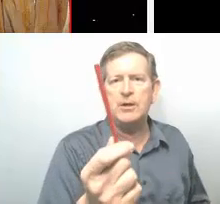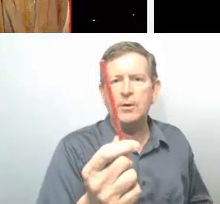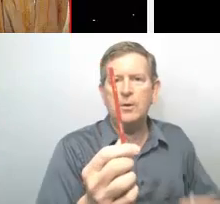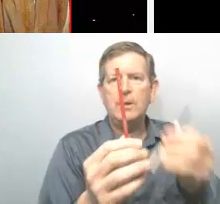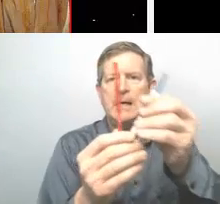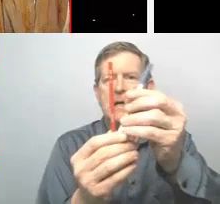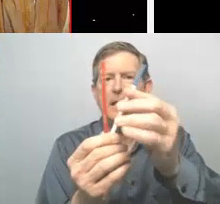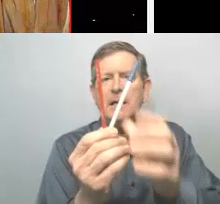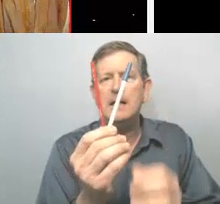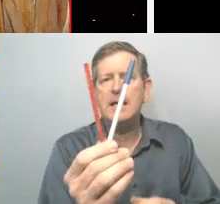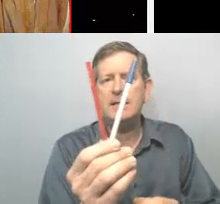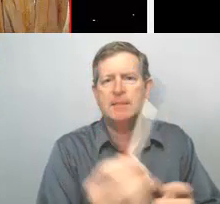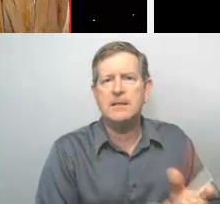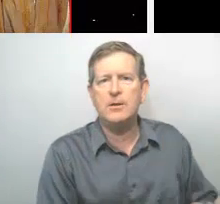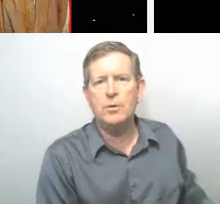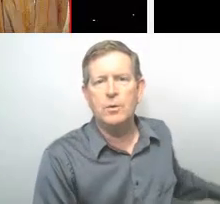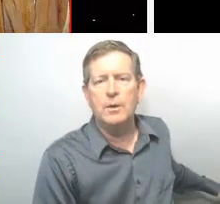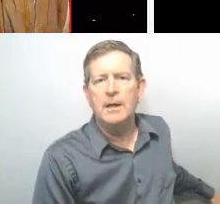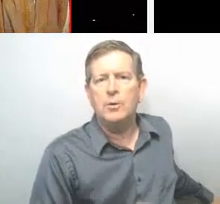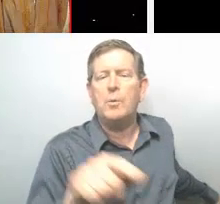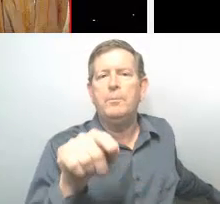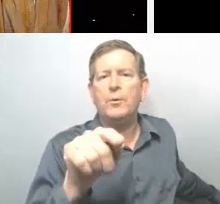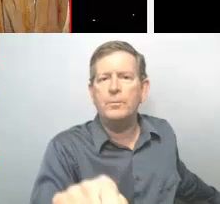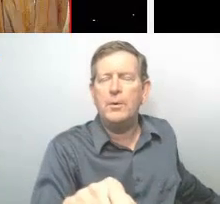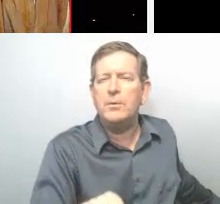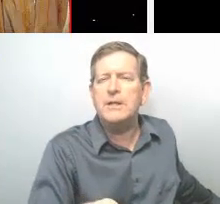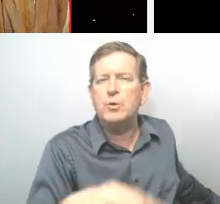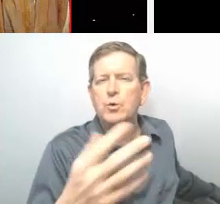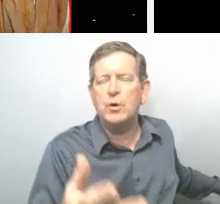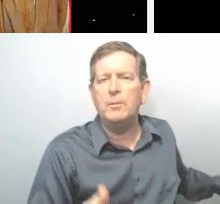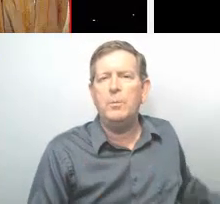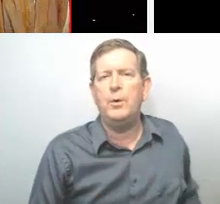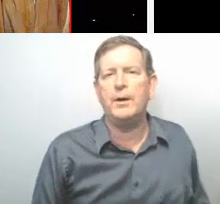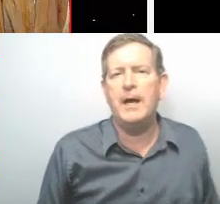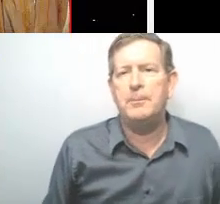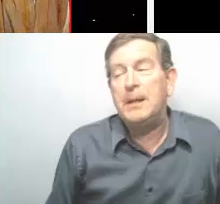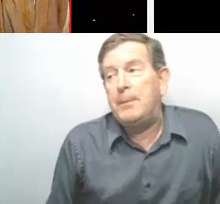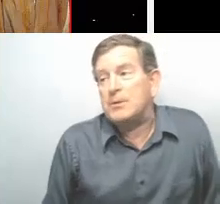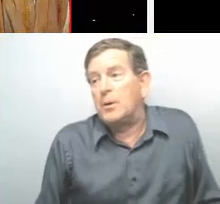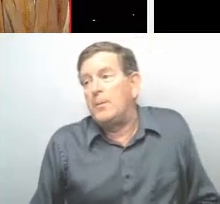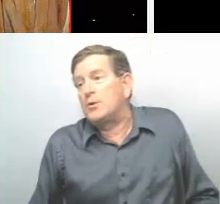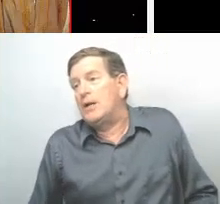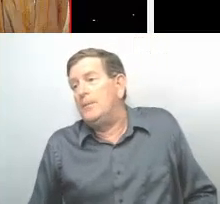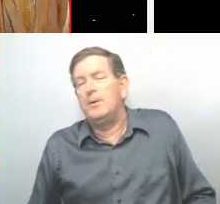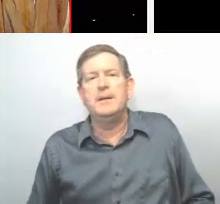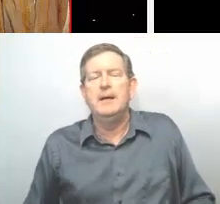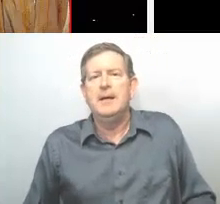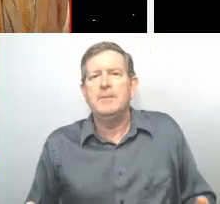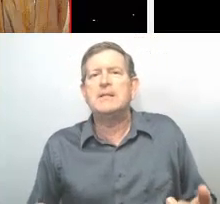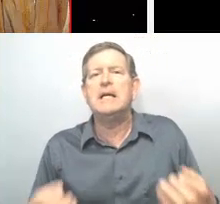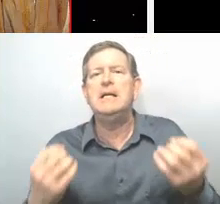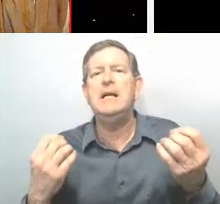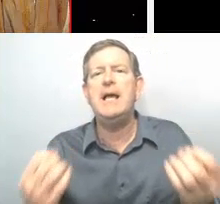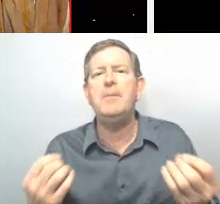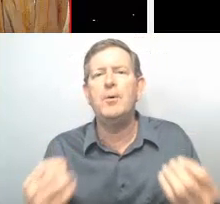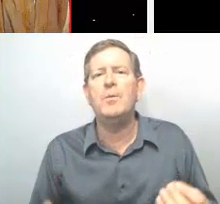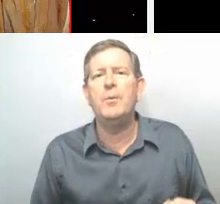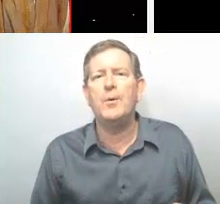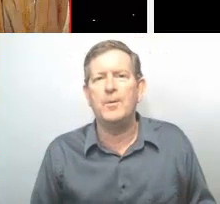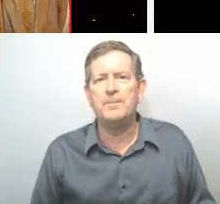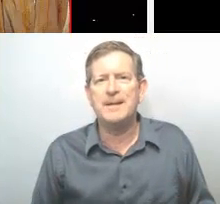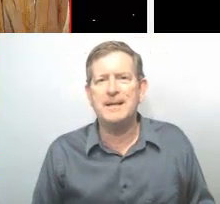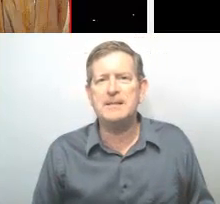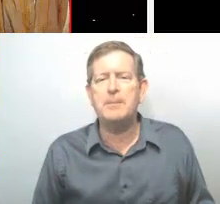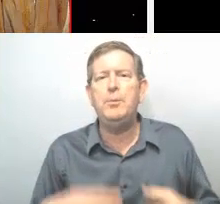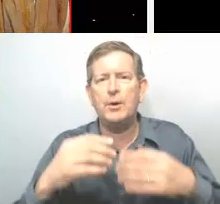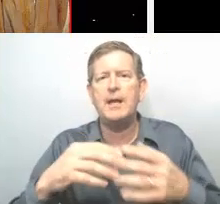le stylo, les stylos. Donc, bonbons, c'est toujours un mot pluriel. Peut-être parce qu'on en mange tellement. Mais c'est les